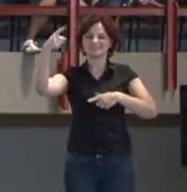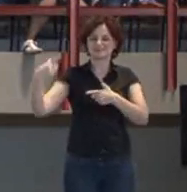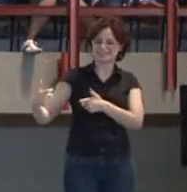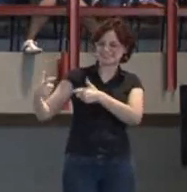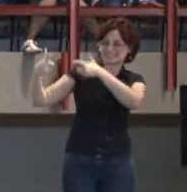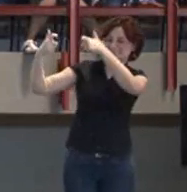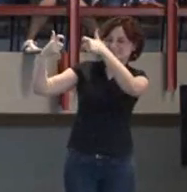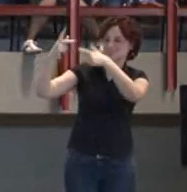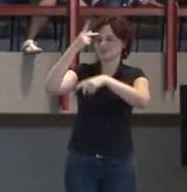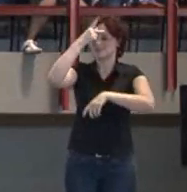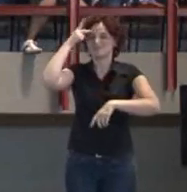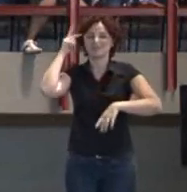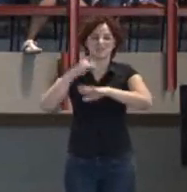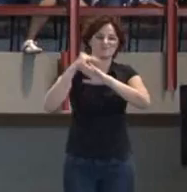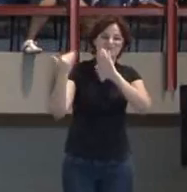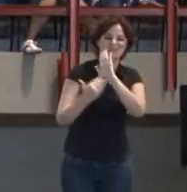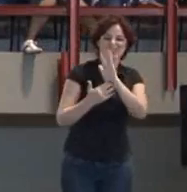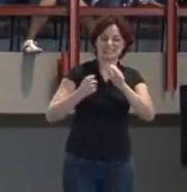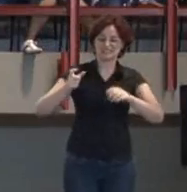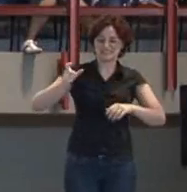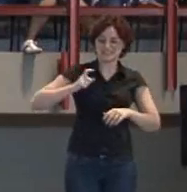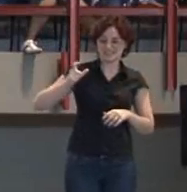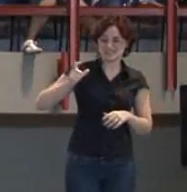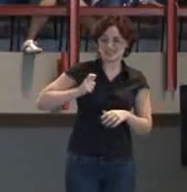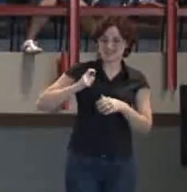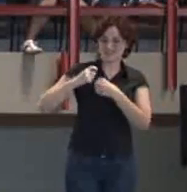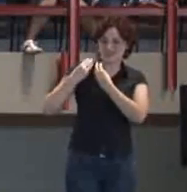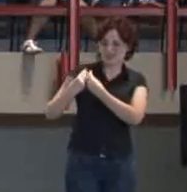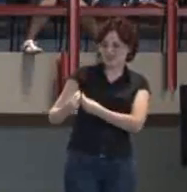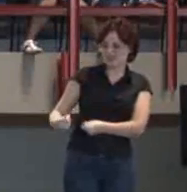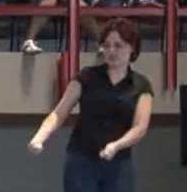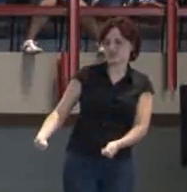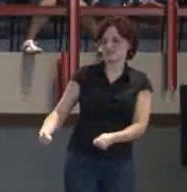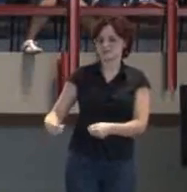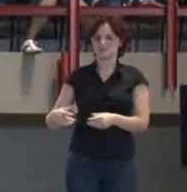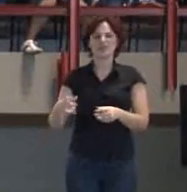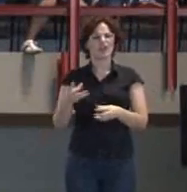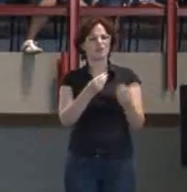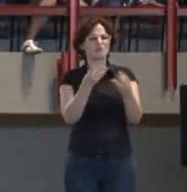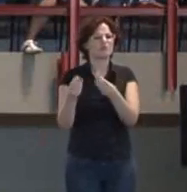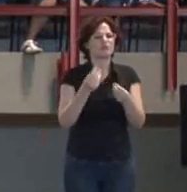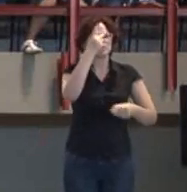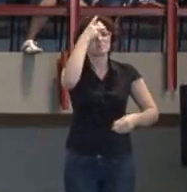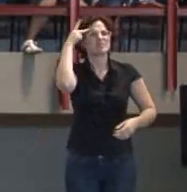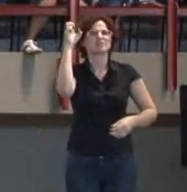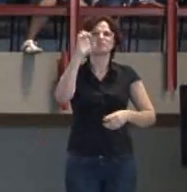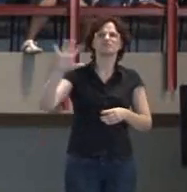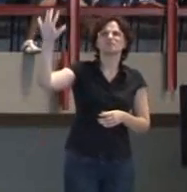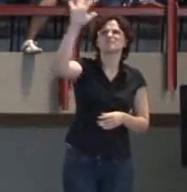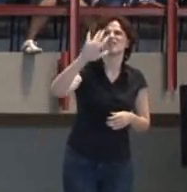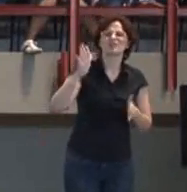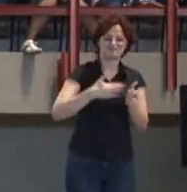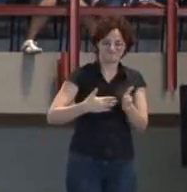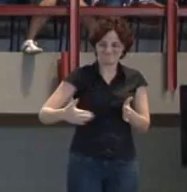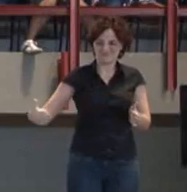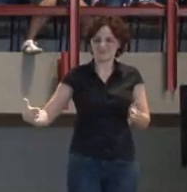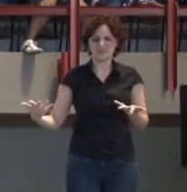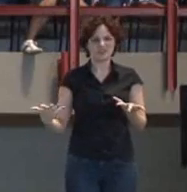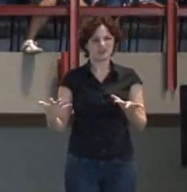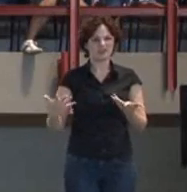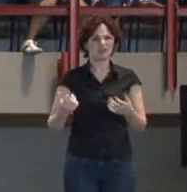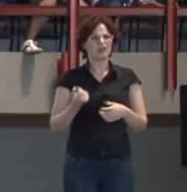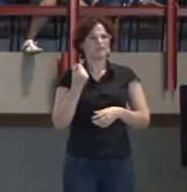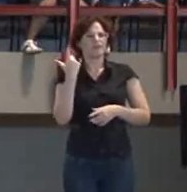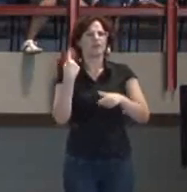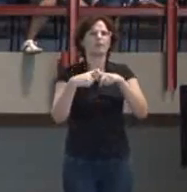economias acabadas muita gente passava fome na Europa é engraçado pensar nisso hoje né a gente vive em um país que ainda é dito como